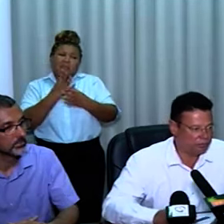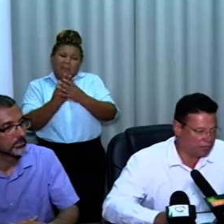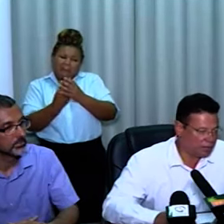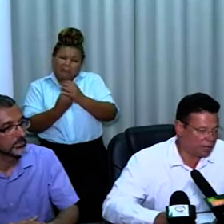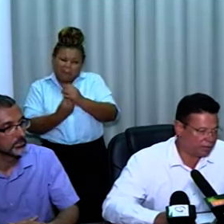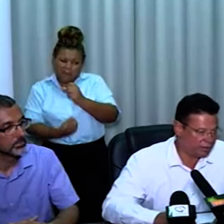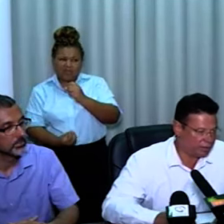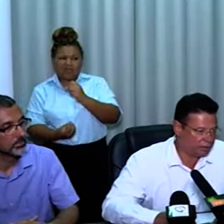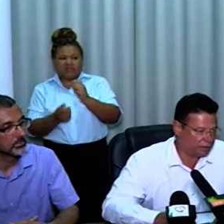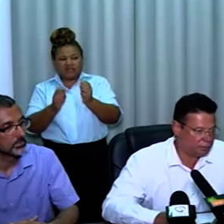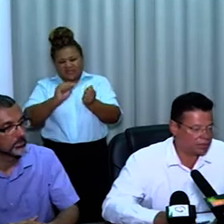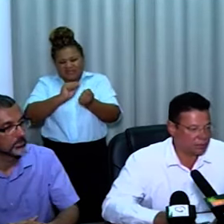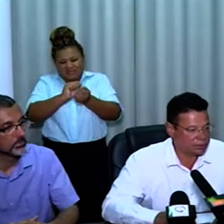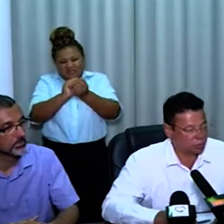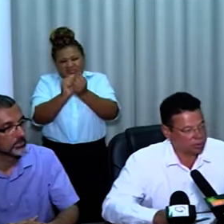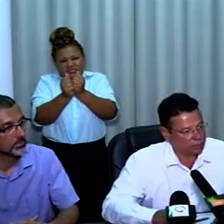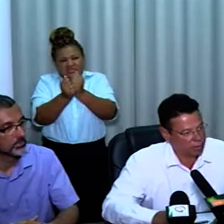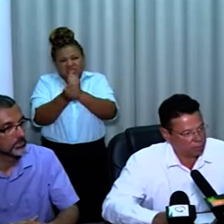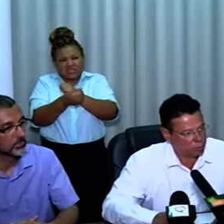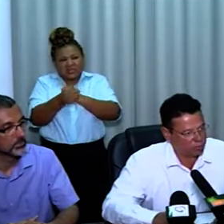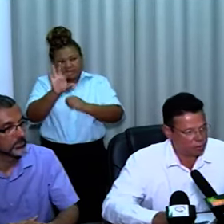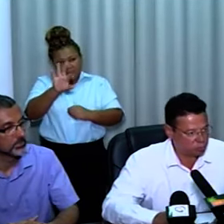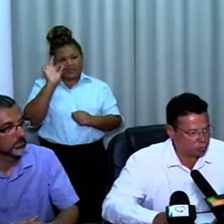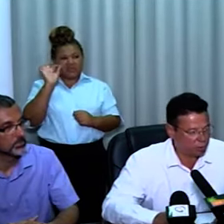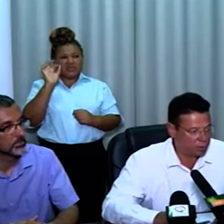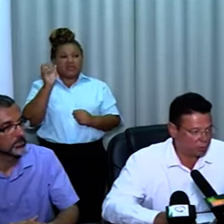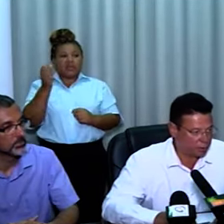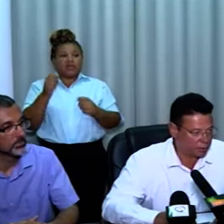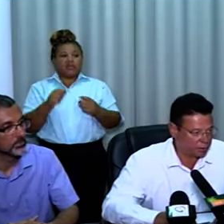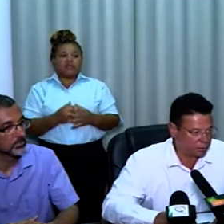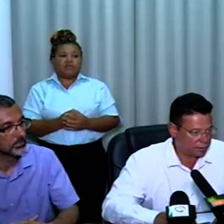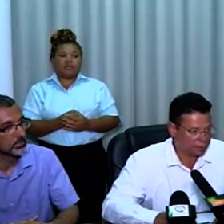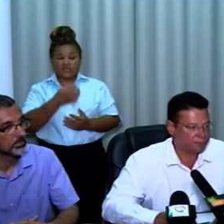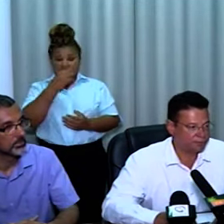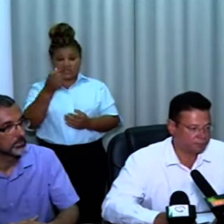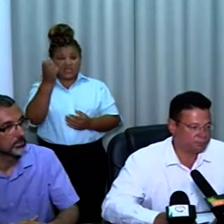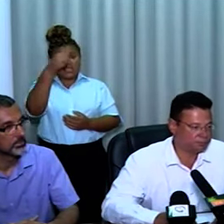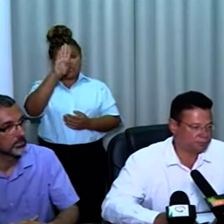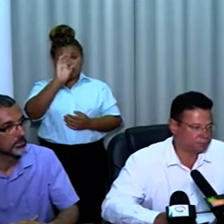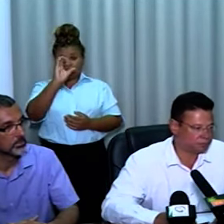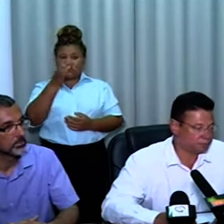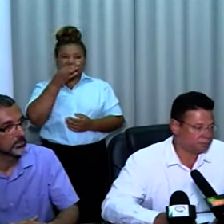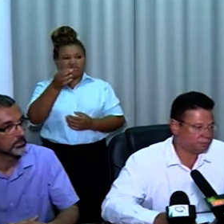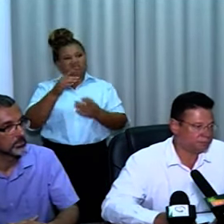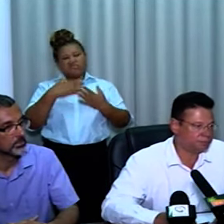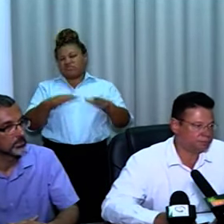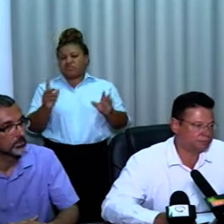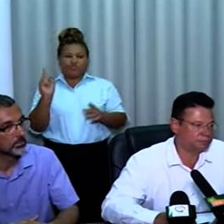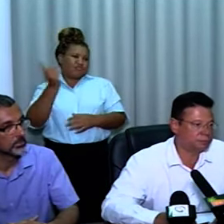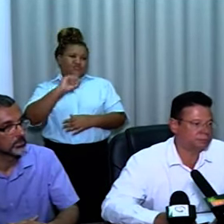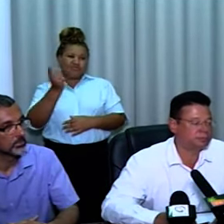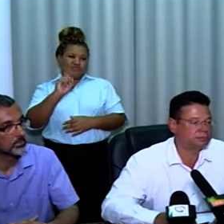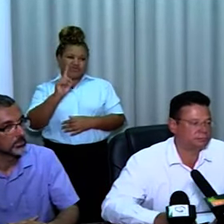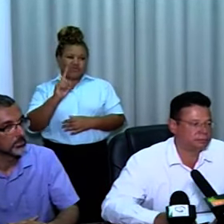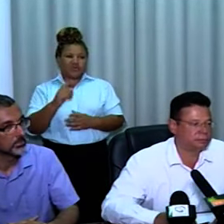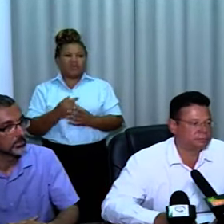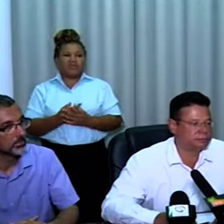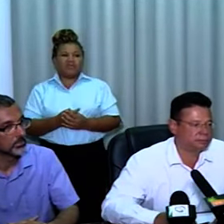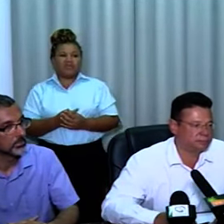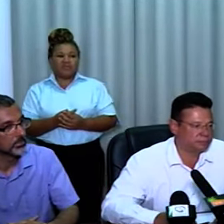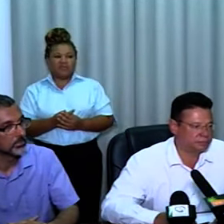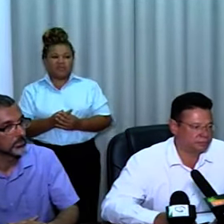a envie d'arriver, mais seulement si il y a un manquement, nous faisons tout pour nous améliorer. Le fait qu'il y ait un manquement des autres systèmes de